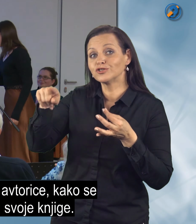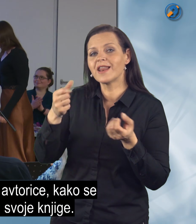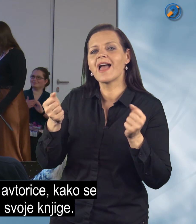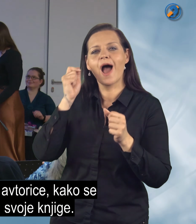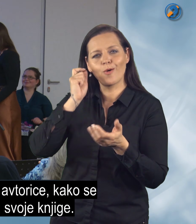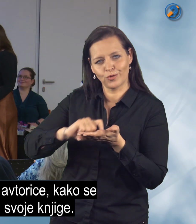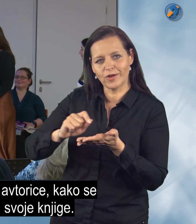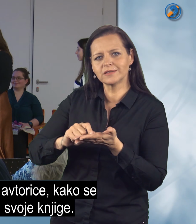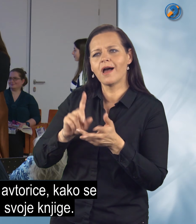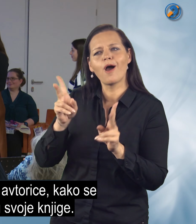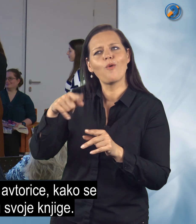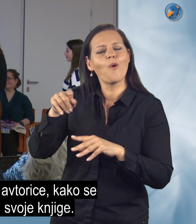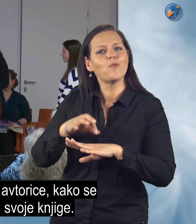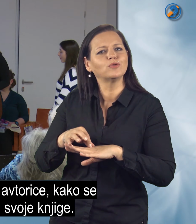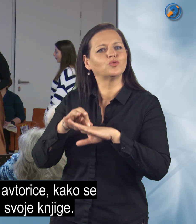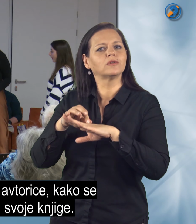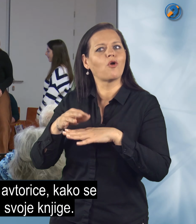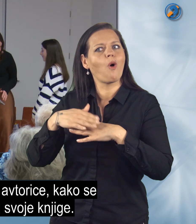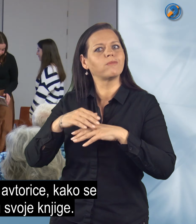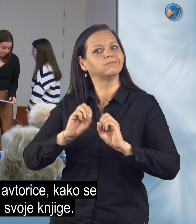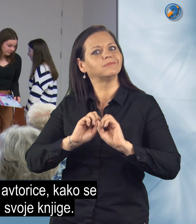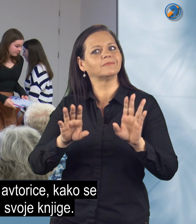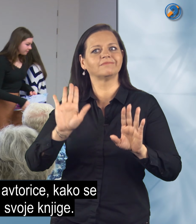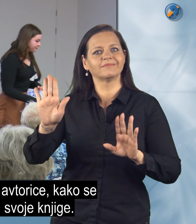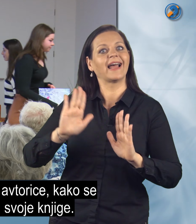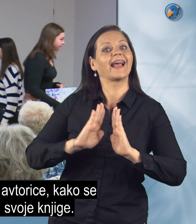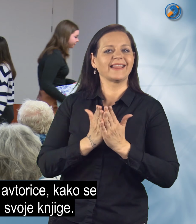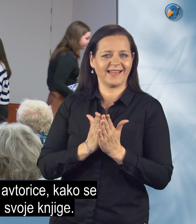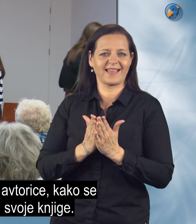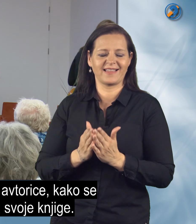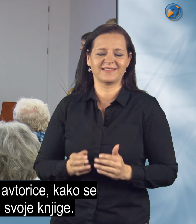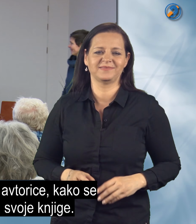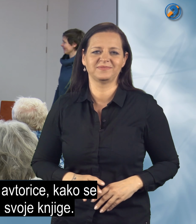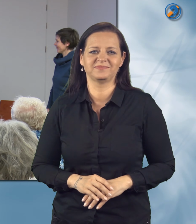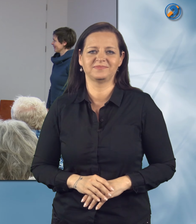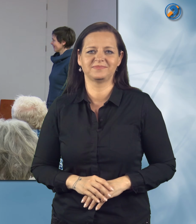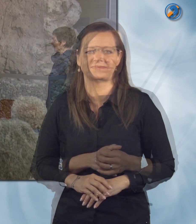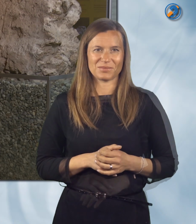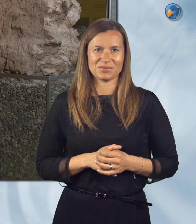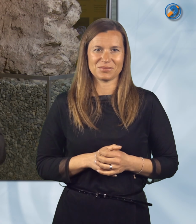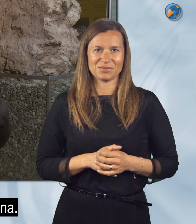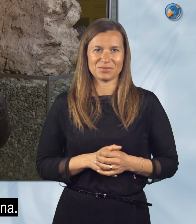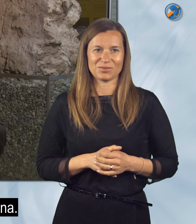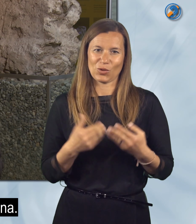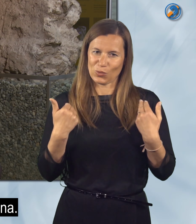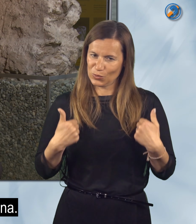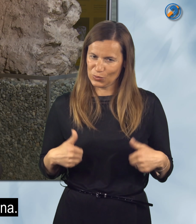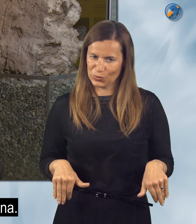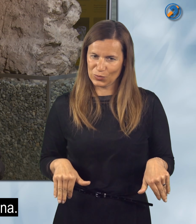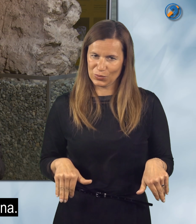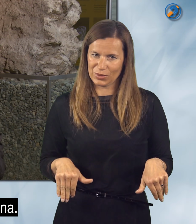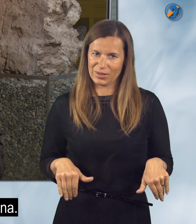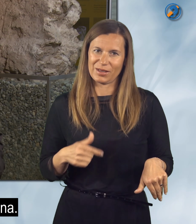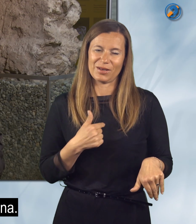Povprašali smo tudi avtorice, kako se počutijo ob izidu svoje knjige. Utrujena.